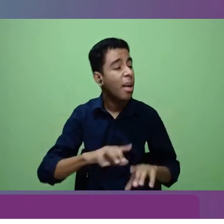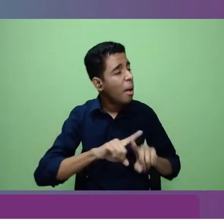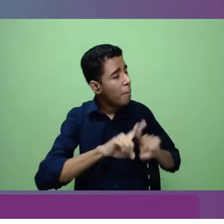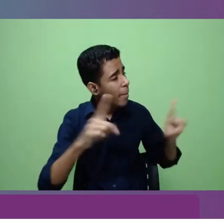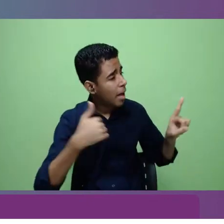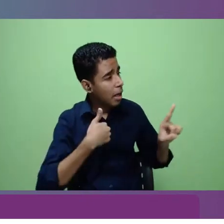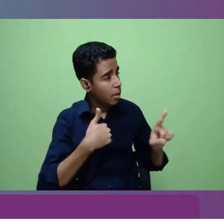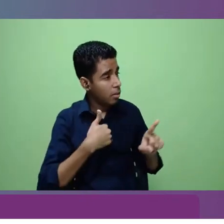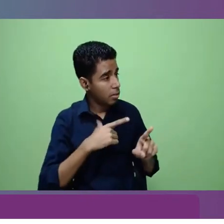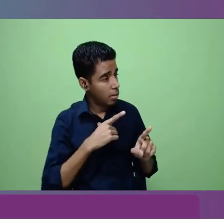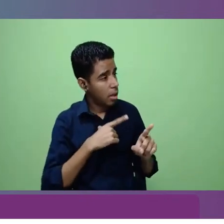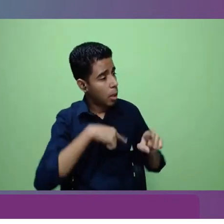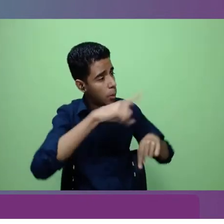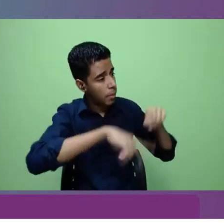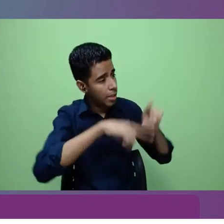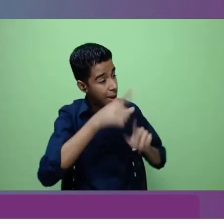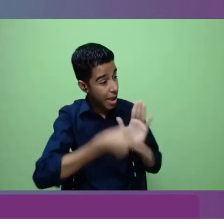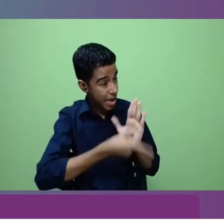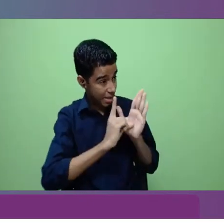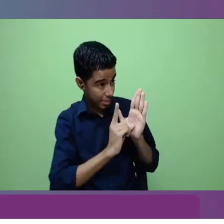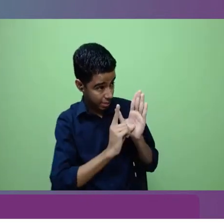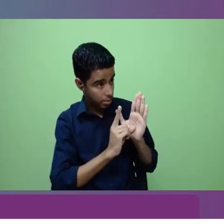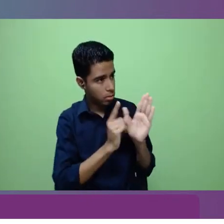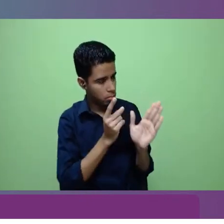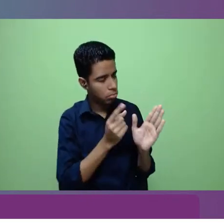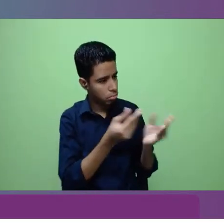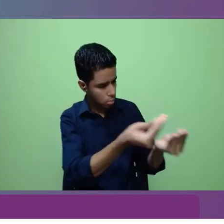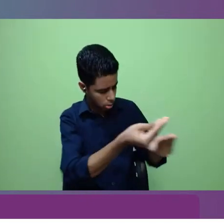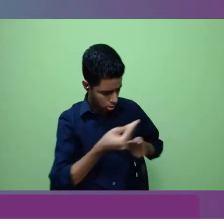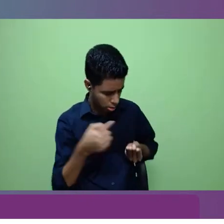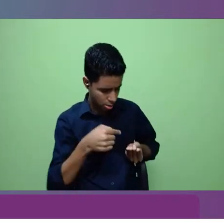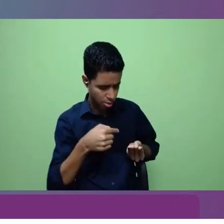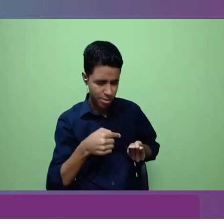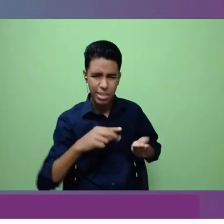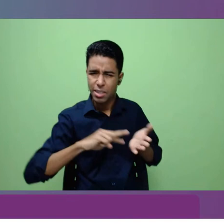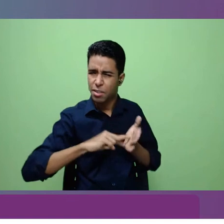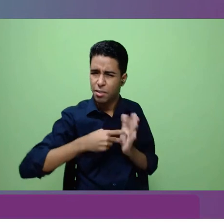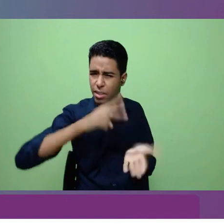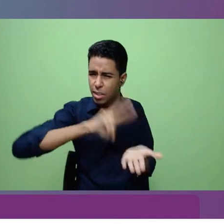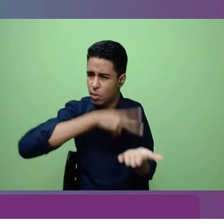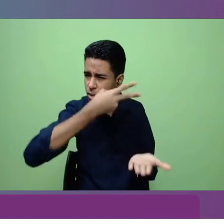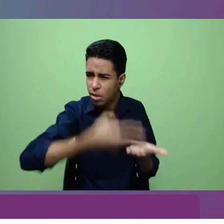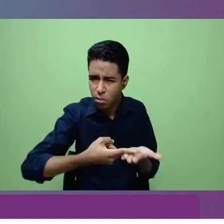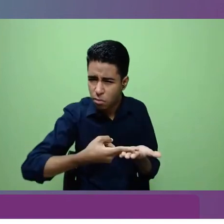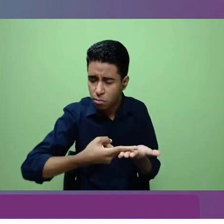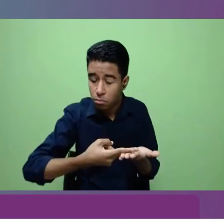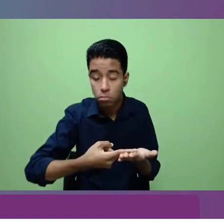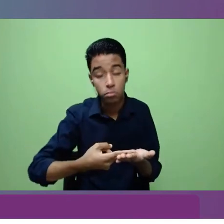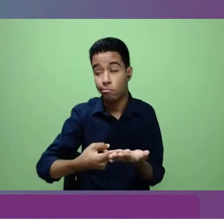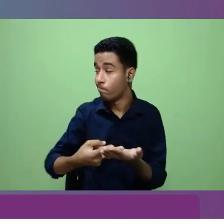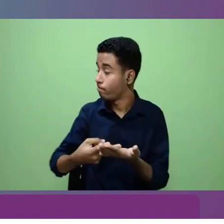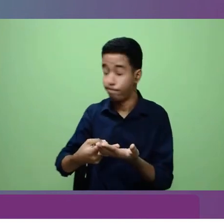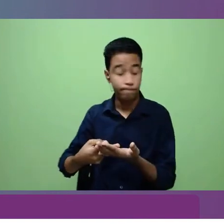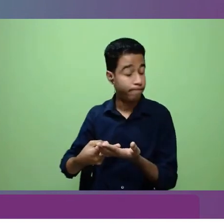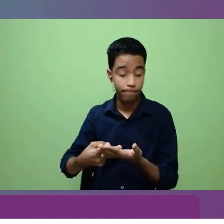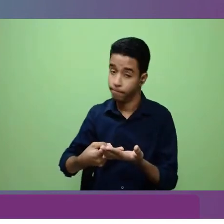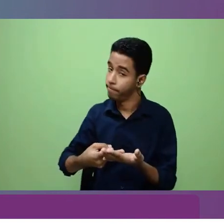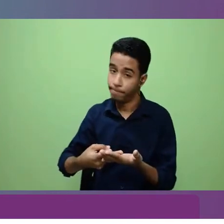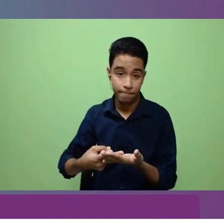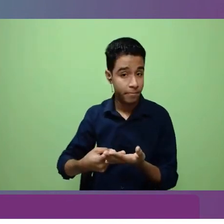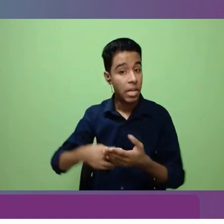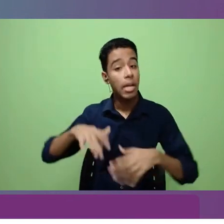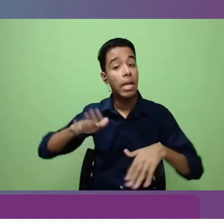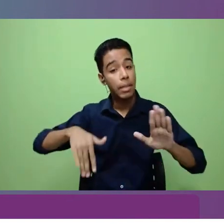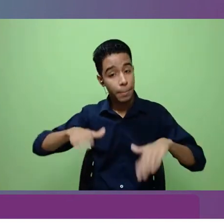o material antes, é tradução? Não necessariamente, Wander. Não necessariamente você receber o